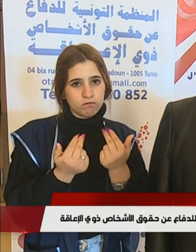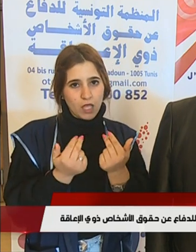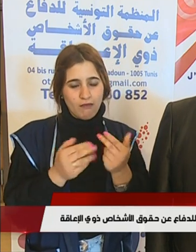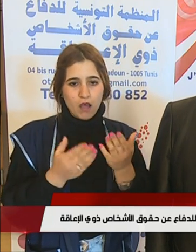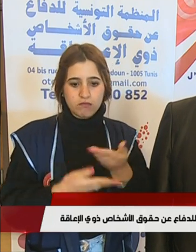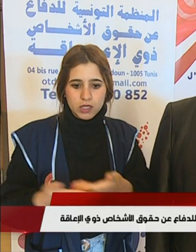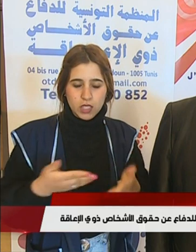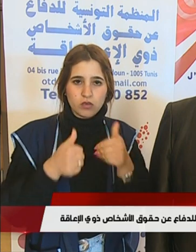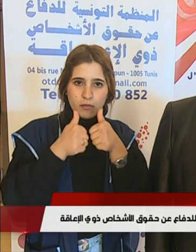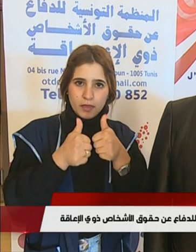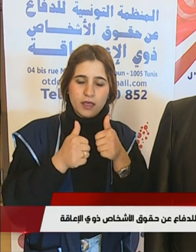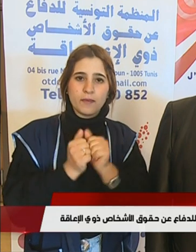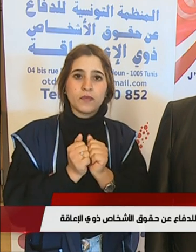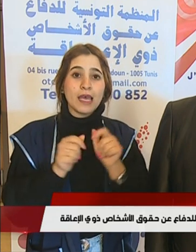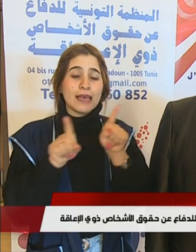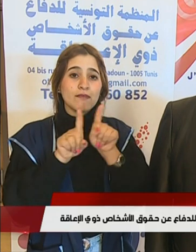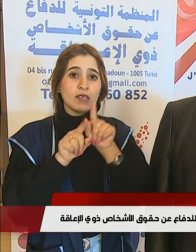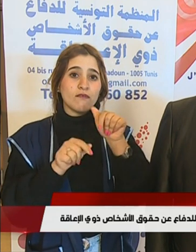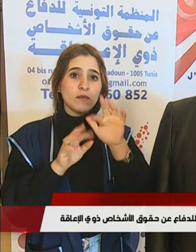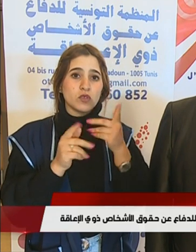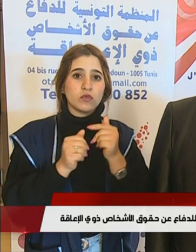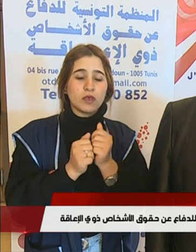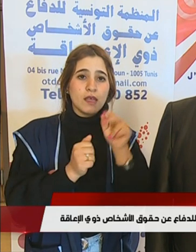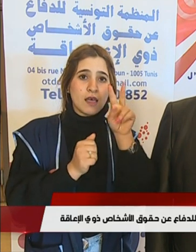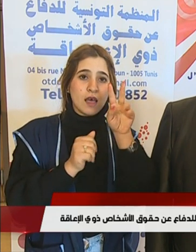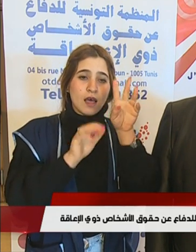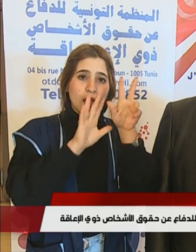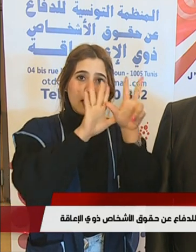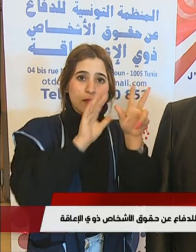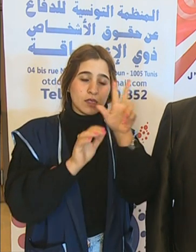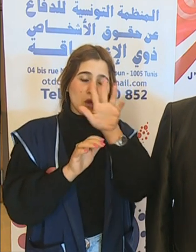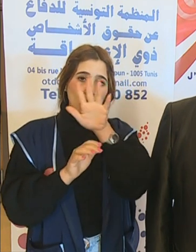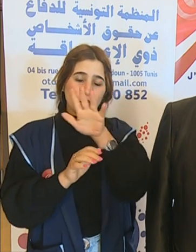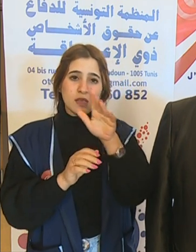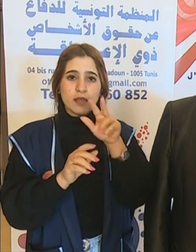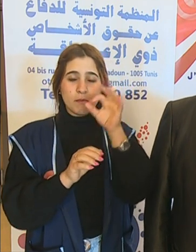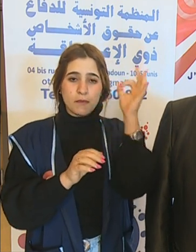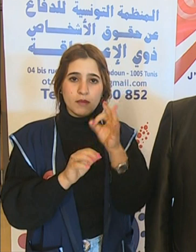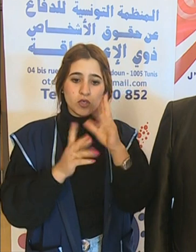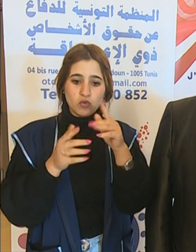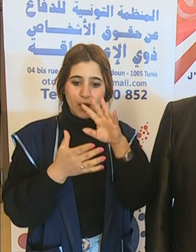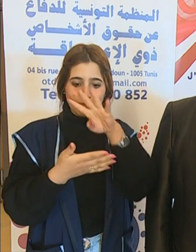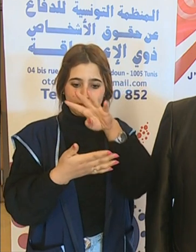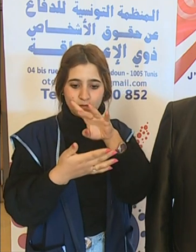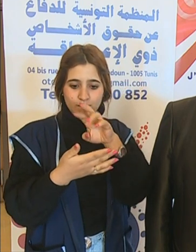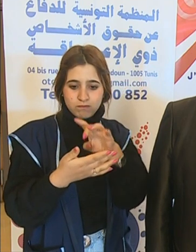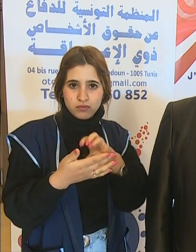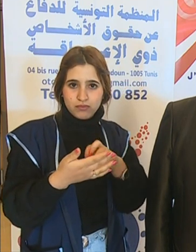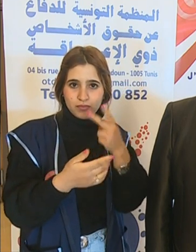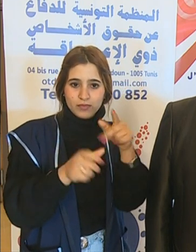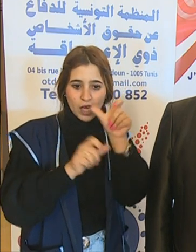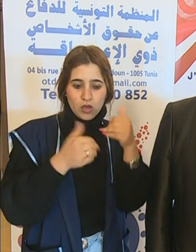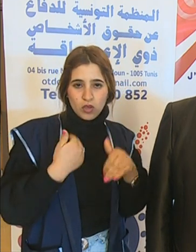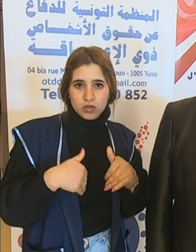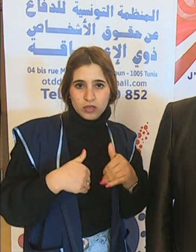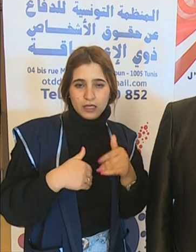مكاتب الاقتراع، وأيضا وجود 85% من حافظات البرايل اللي ماهيش مغطية 100% على